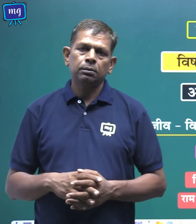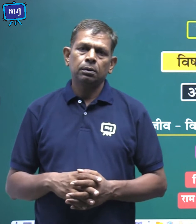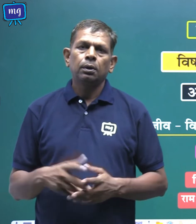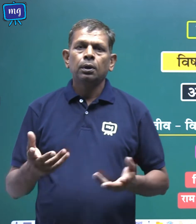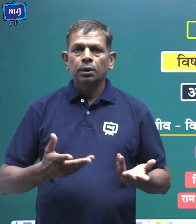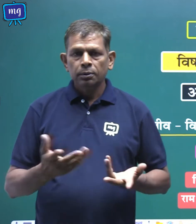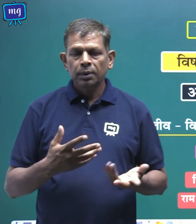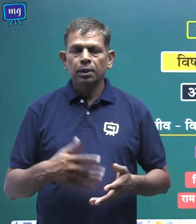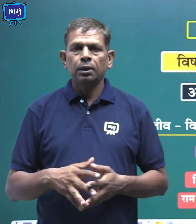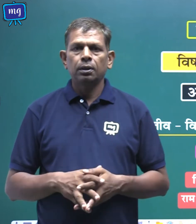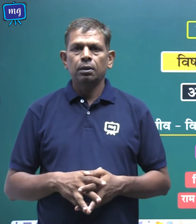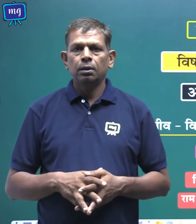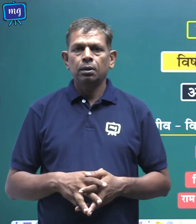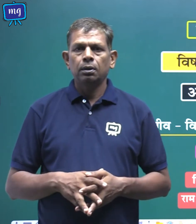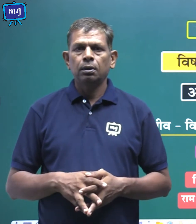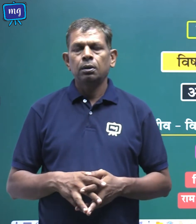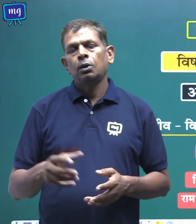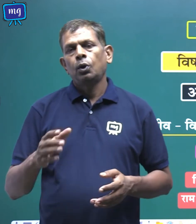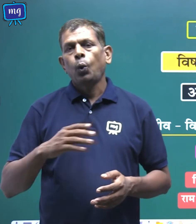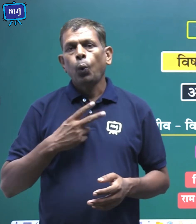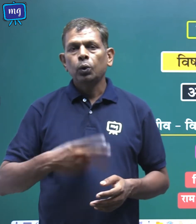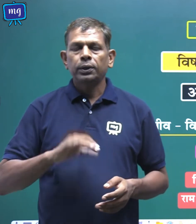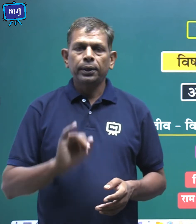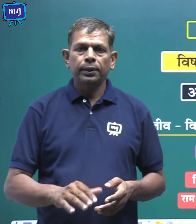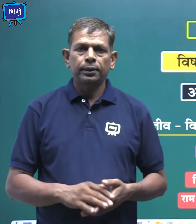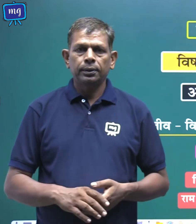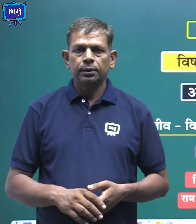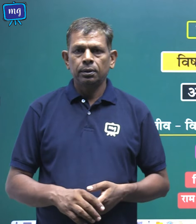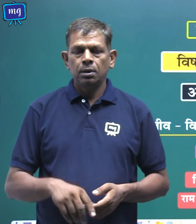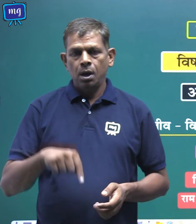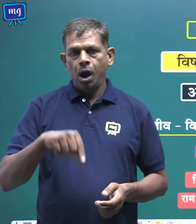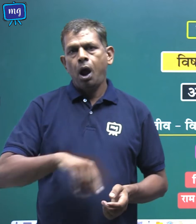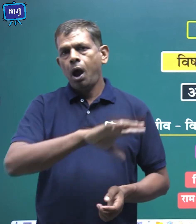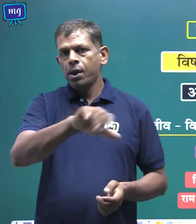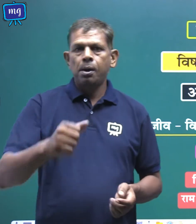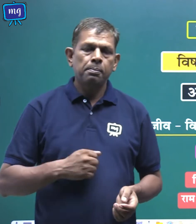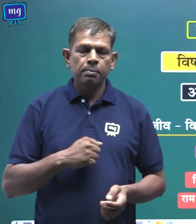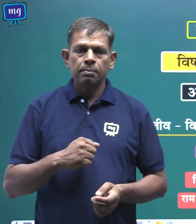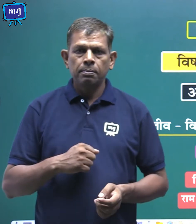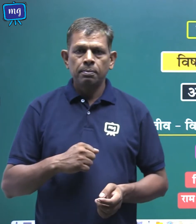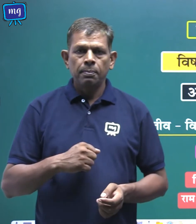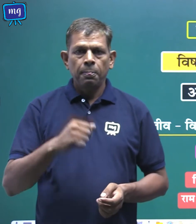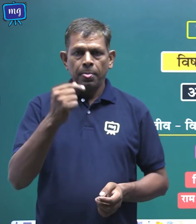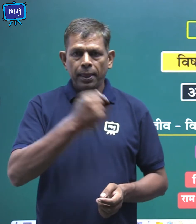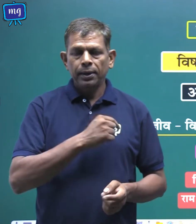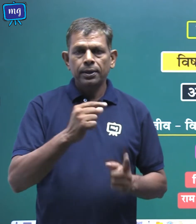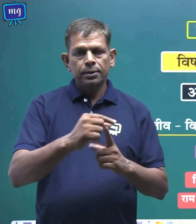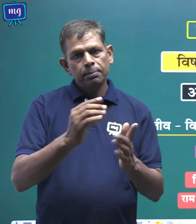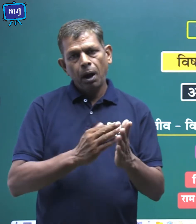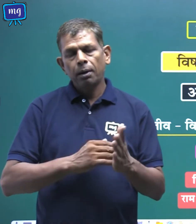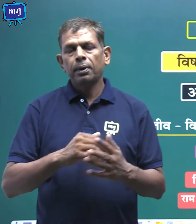किस प्रकार के होते हैं। आज हम इस भाग में